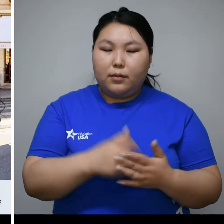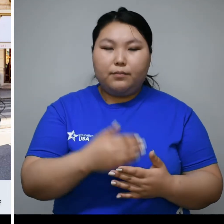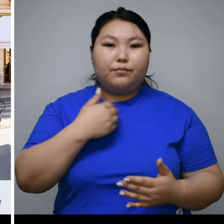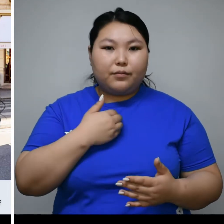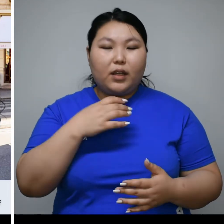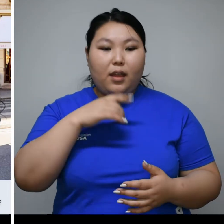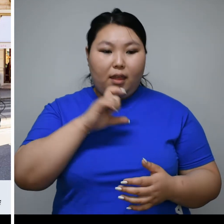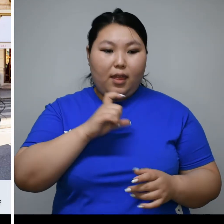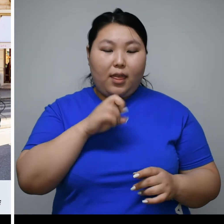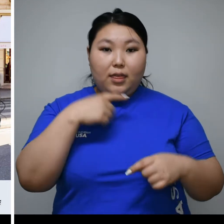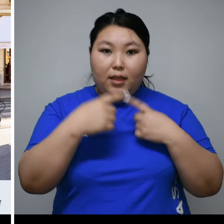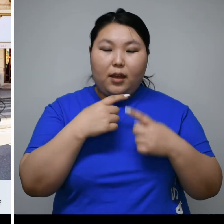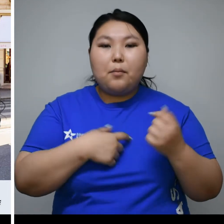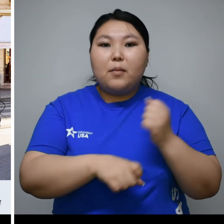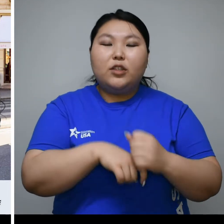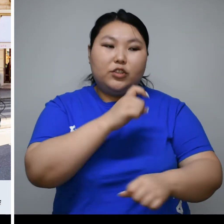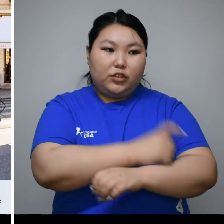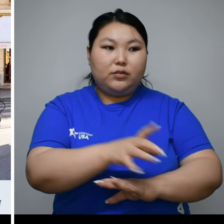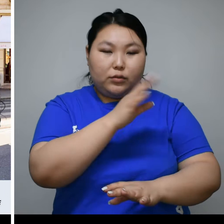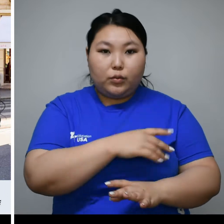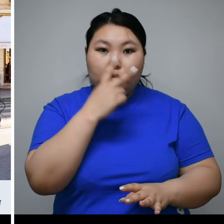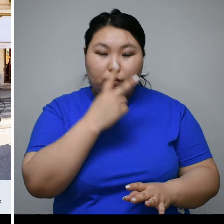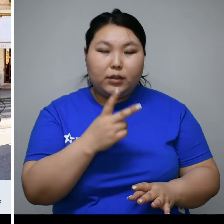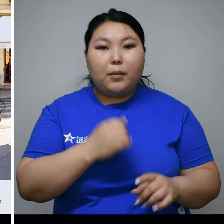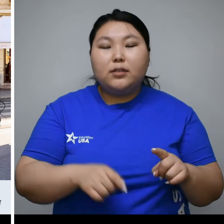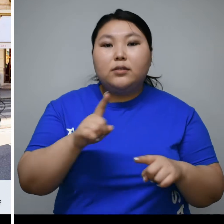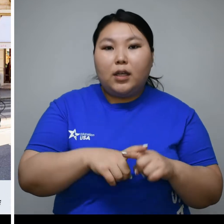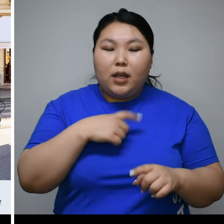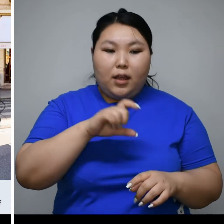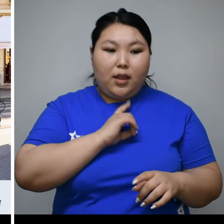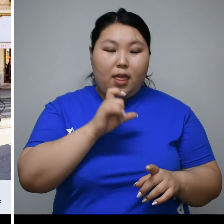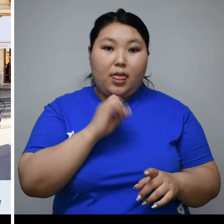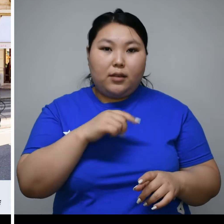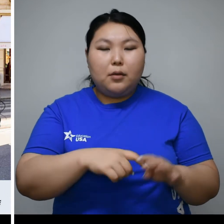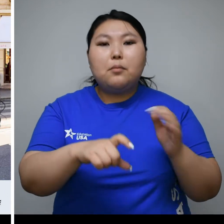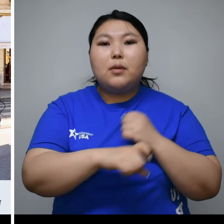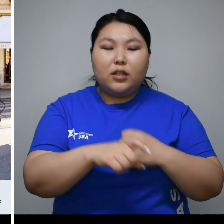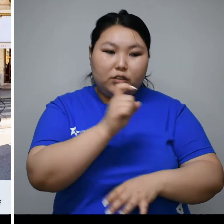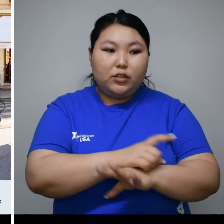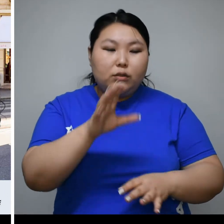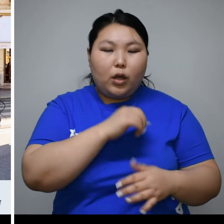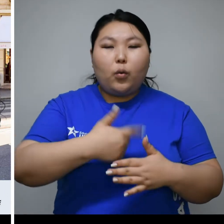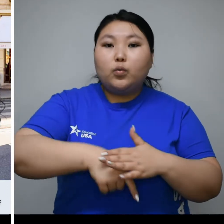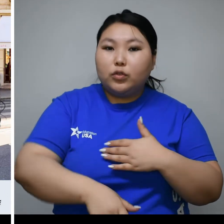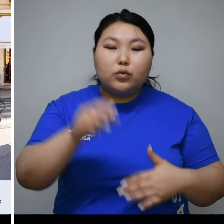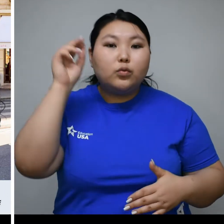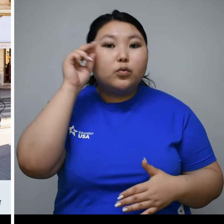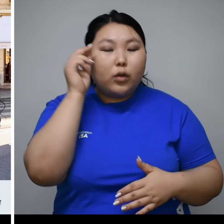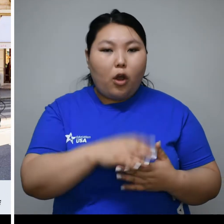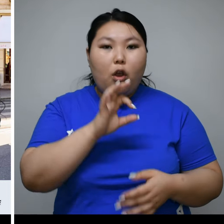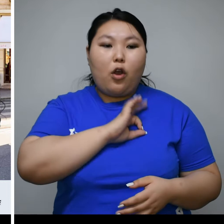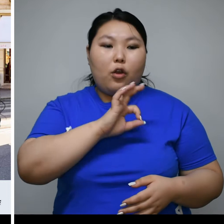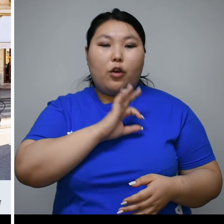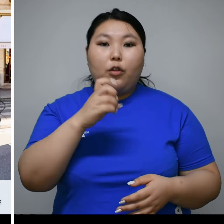гэхлээр би эхлэл дээрээ яг мэрэгжлийнхээ хичээлүүдийг үзээд дээрэс нь эхлэл дээрээ яг мэрэгжлийнхээ хичээлүүдээр гүнзгийрүүлж